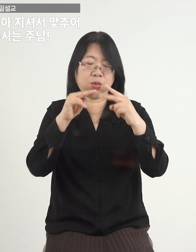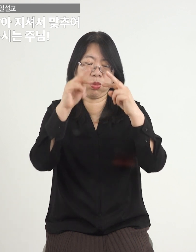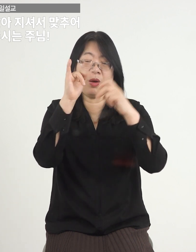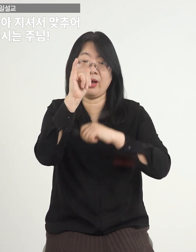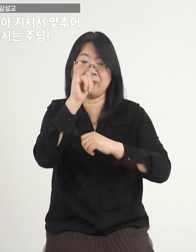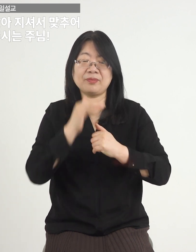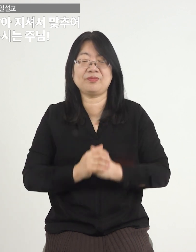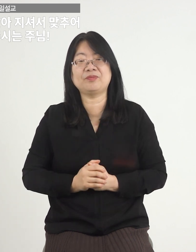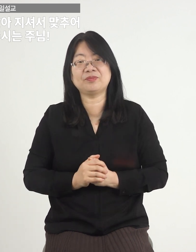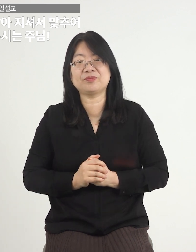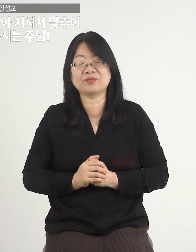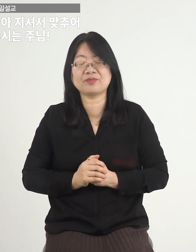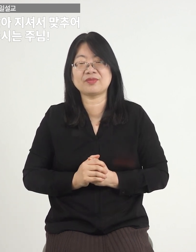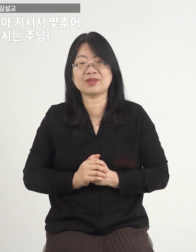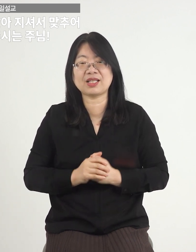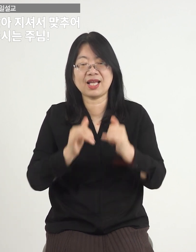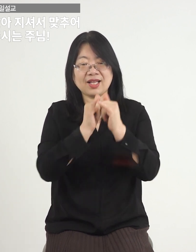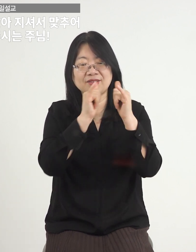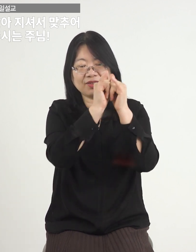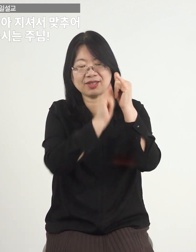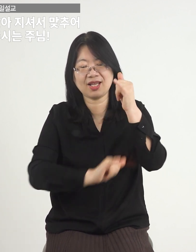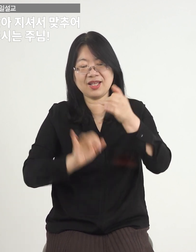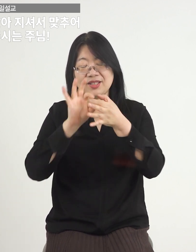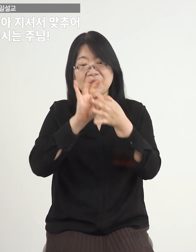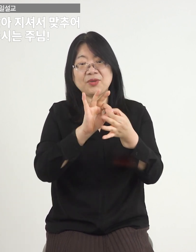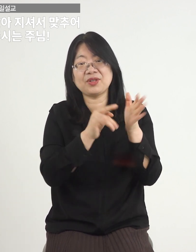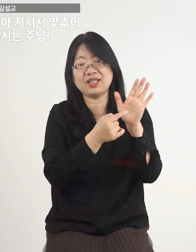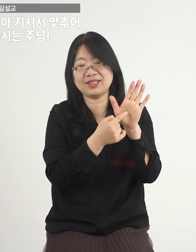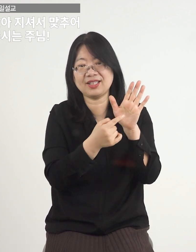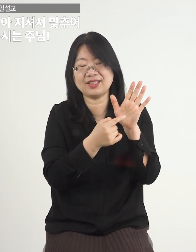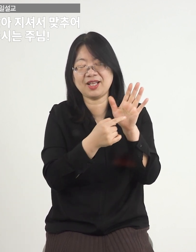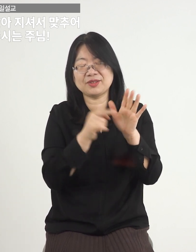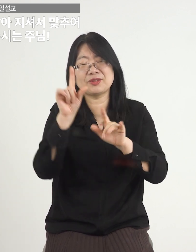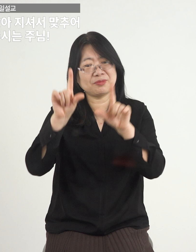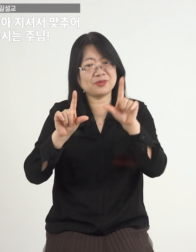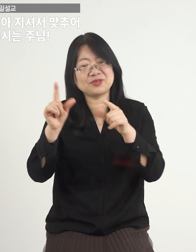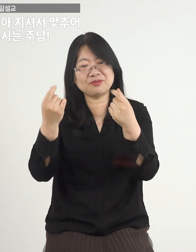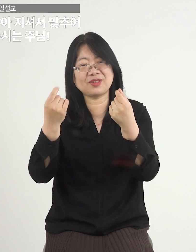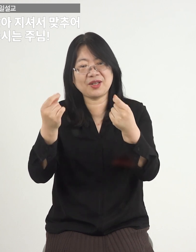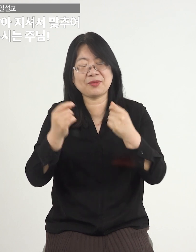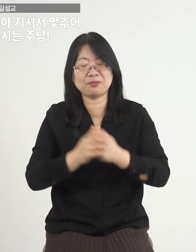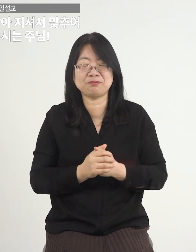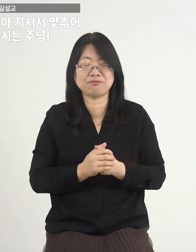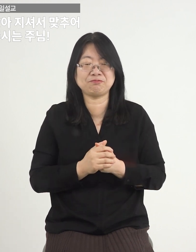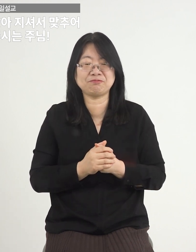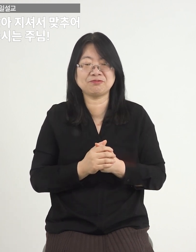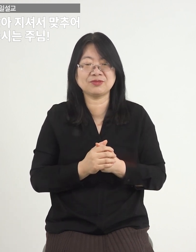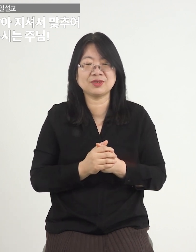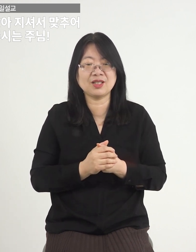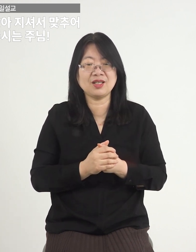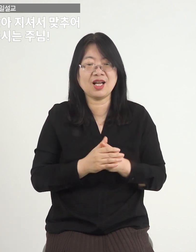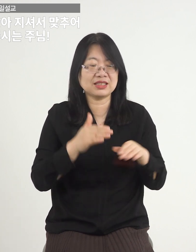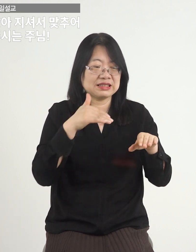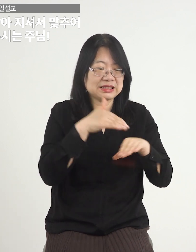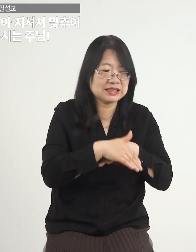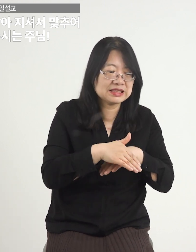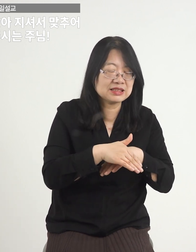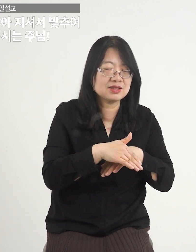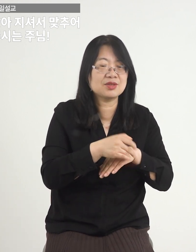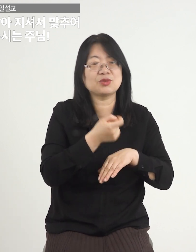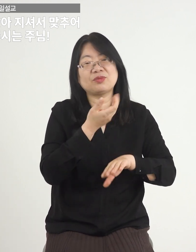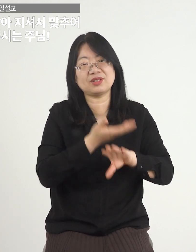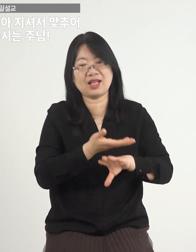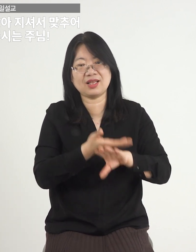이게 인류의 끊임없는 양태만 다르고 규모만 작았지 똑같은